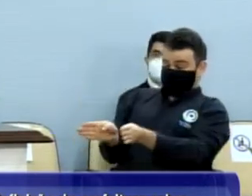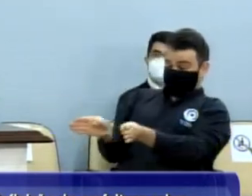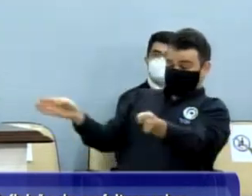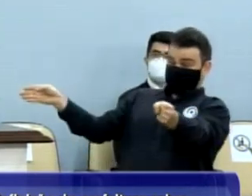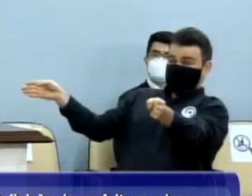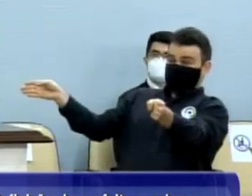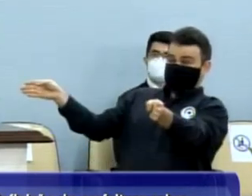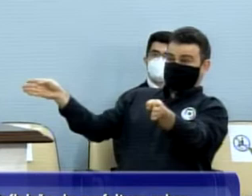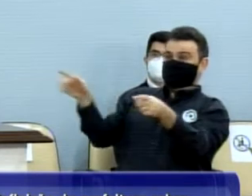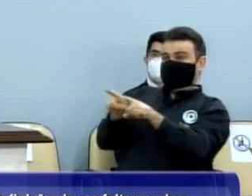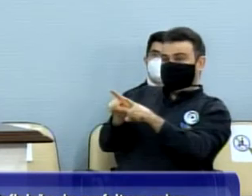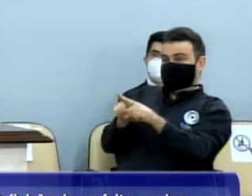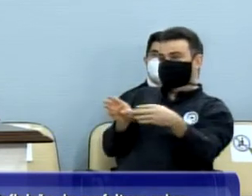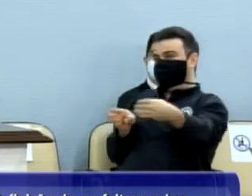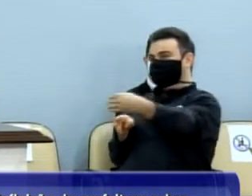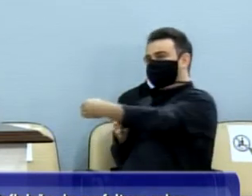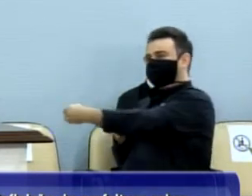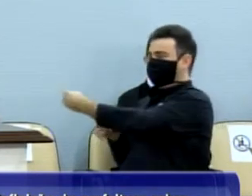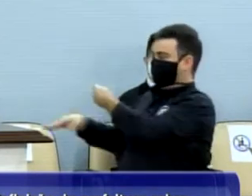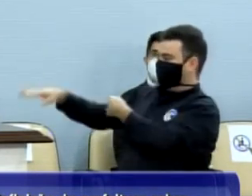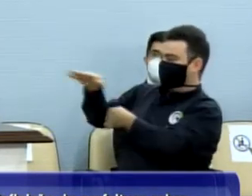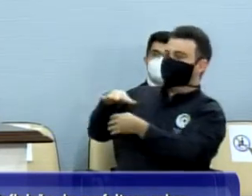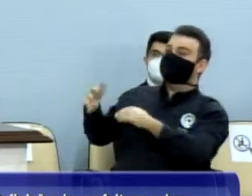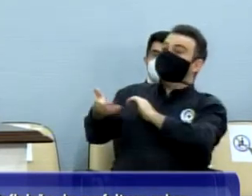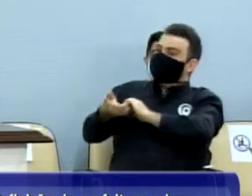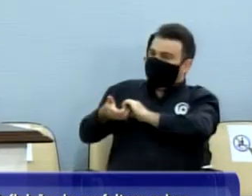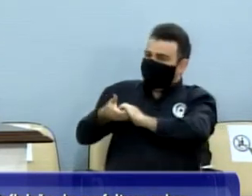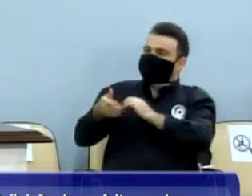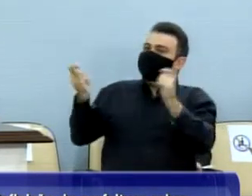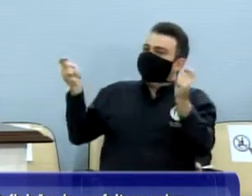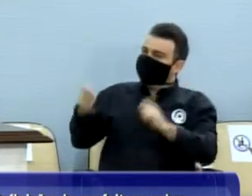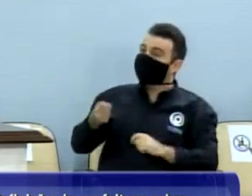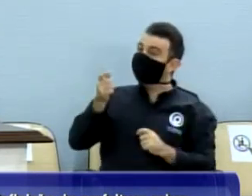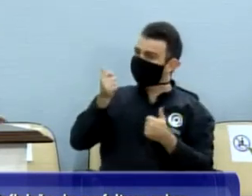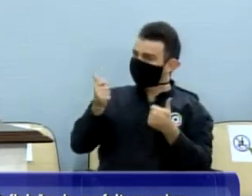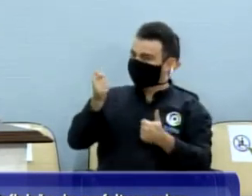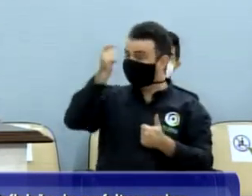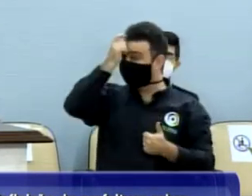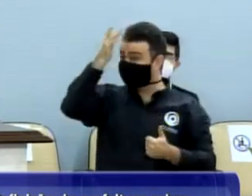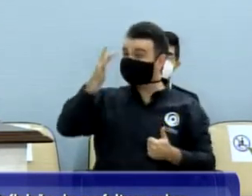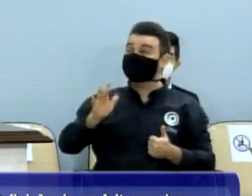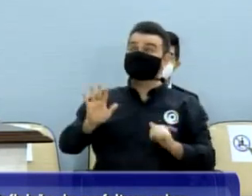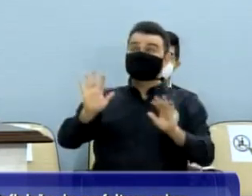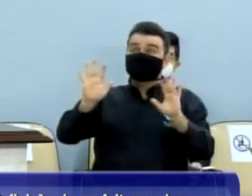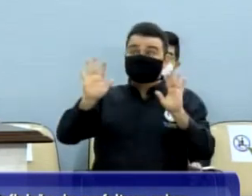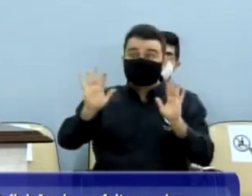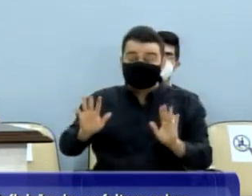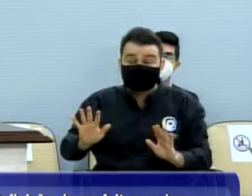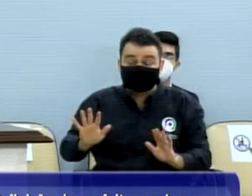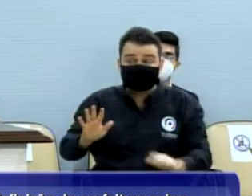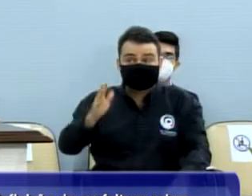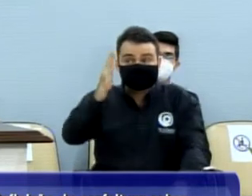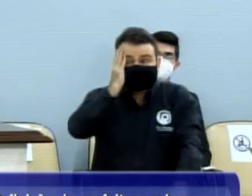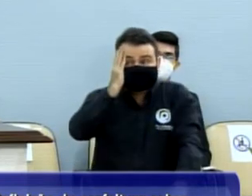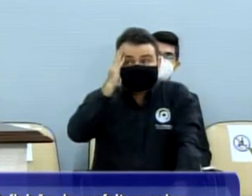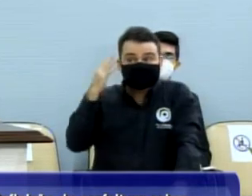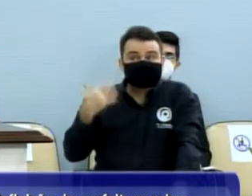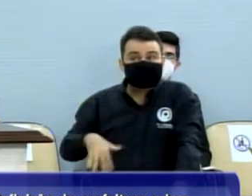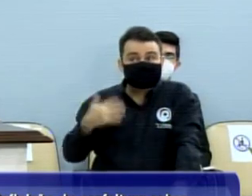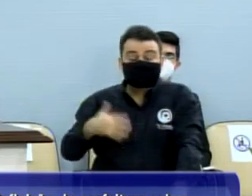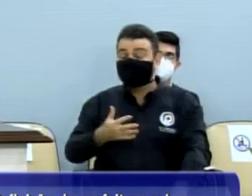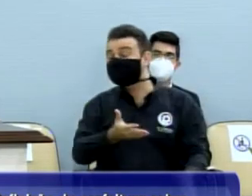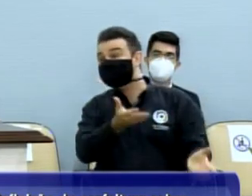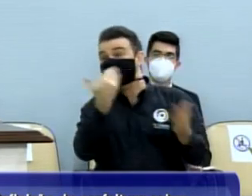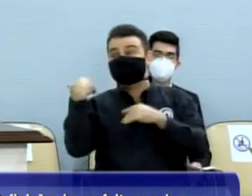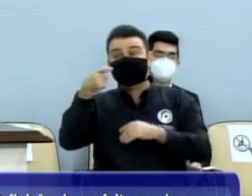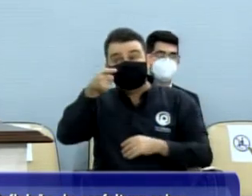Talhados, para ir para lá. Só que, gente do céu, Pedro Roberto, eu chamo o senhor para ir com o carro da